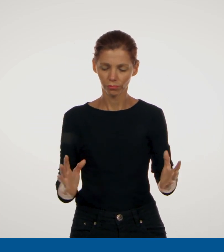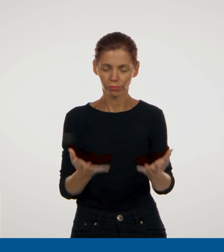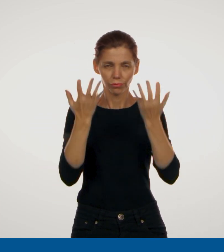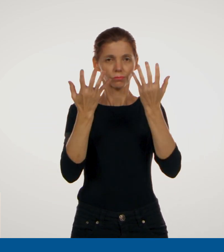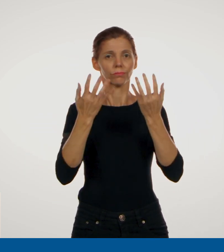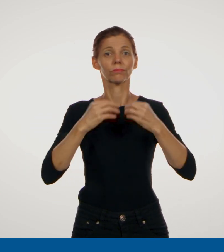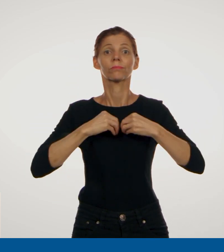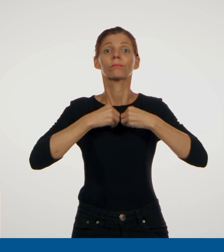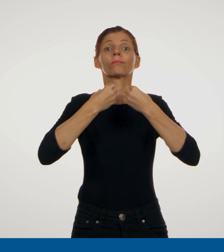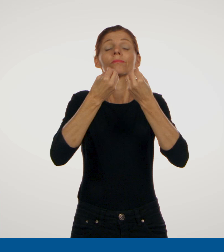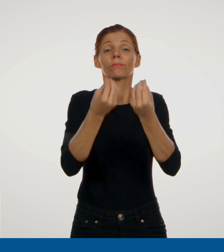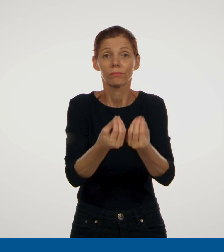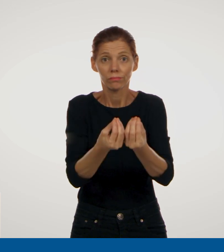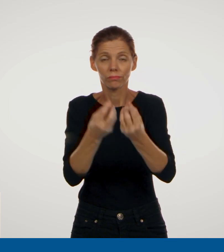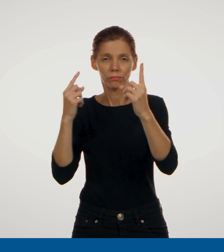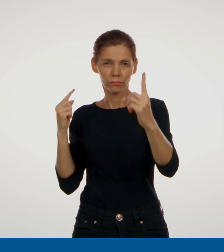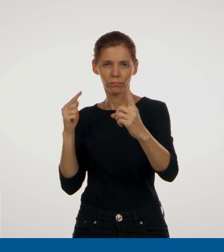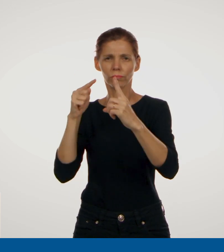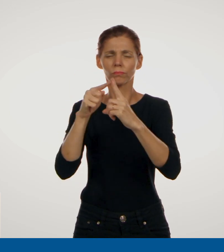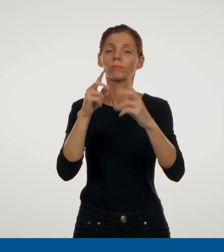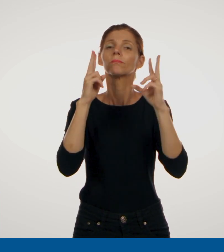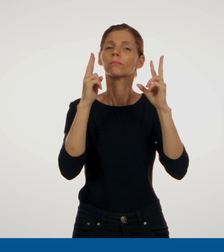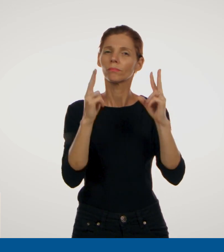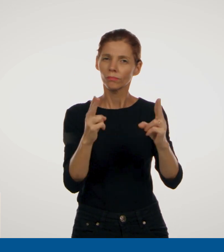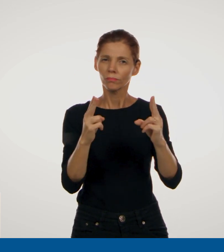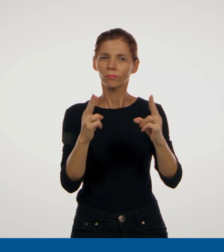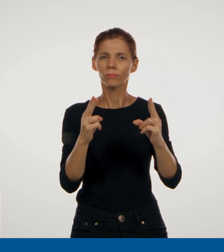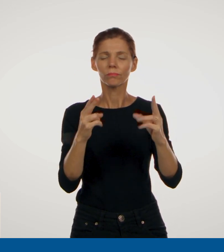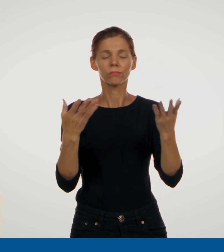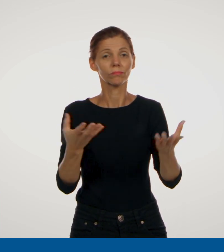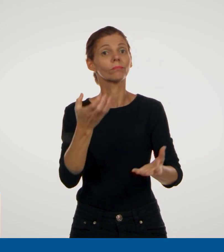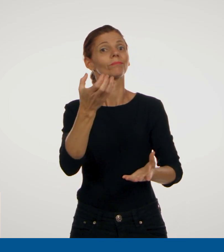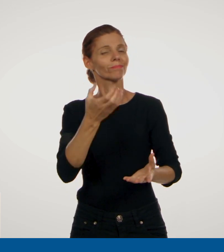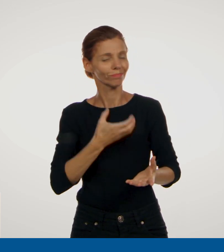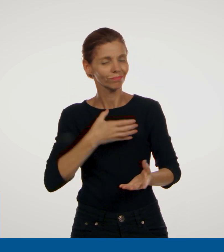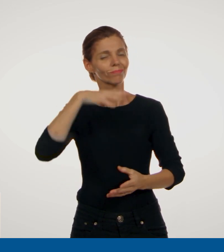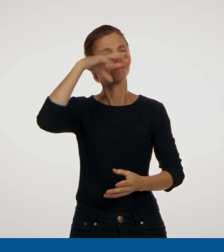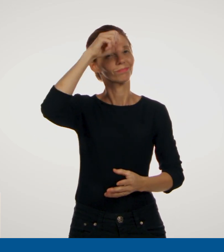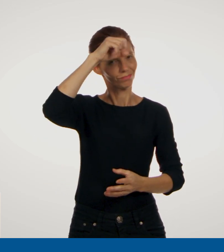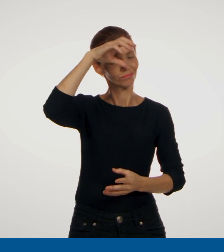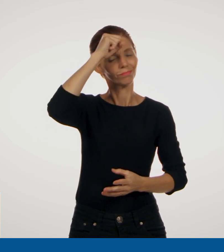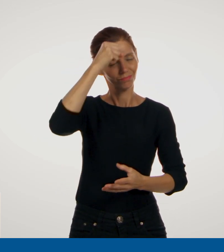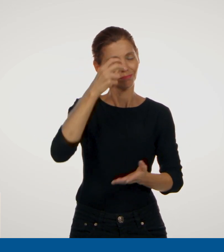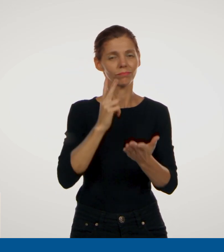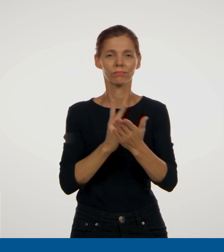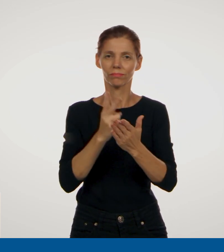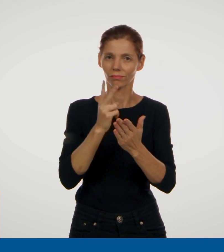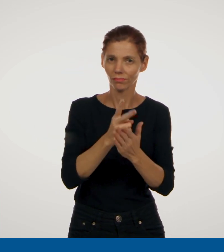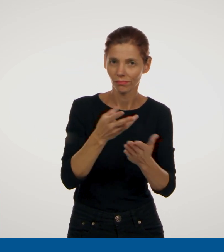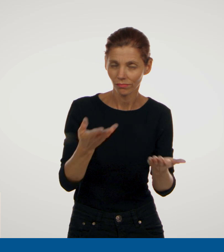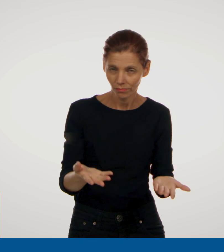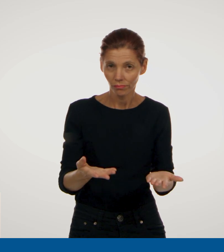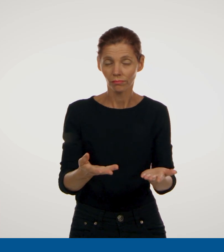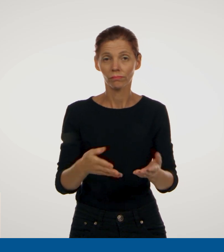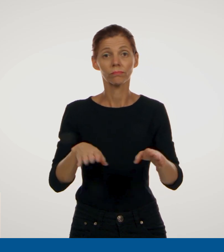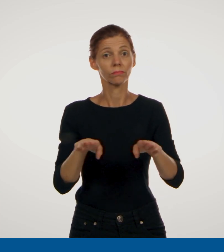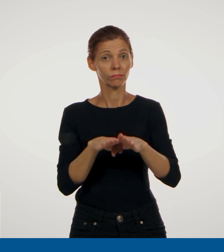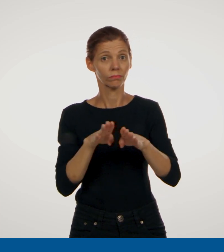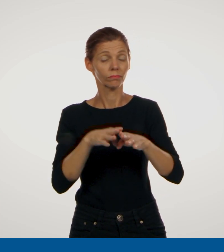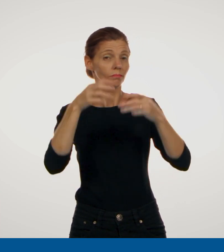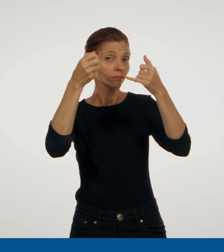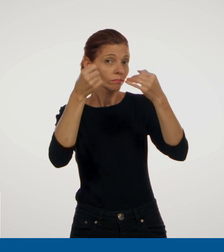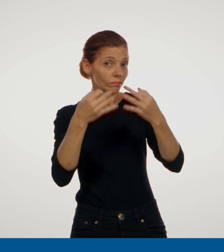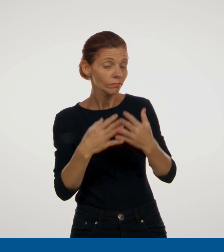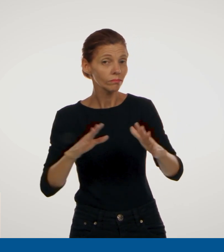para o mesmo objetivo, que é despertar psicologicamente o indivíduo para algo. Vale ainda ressaltar que a